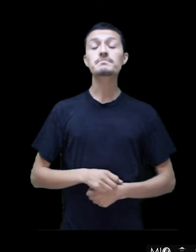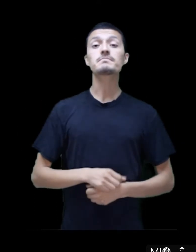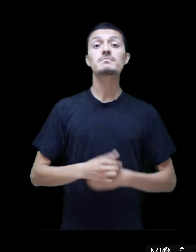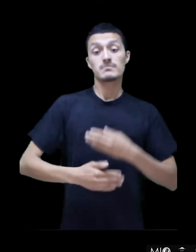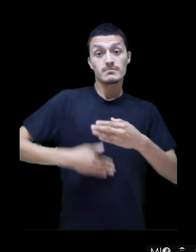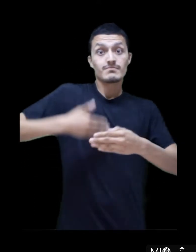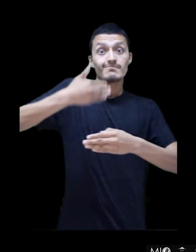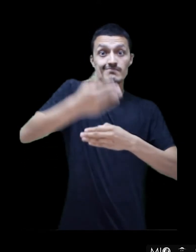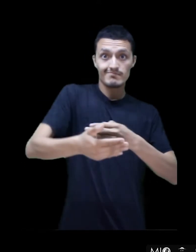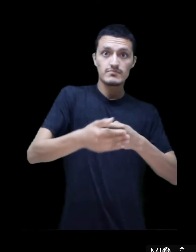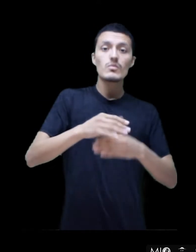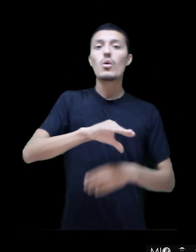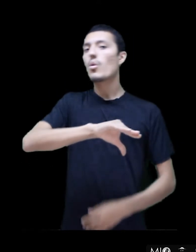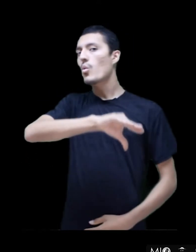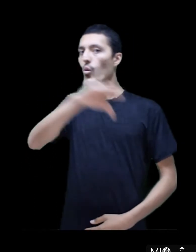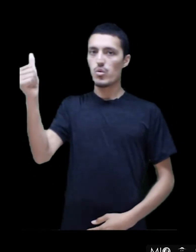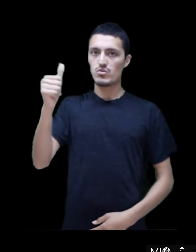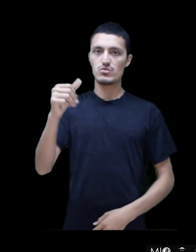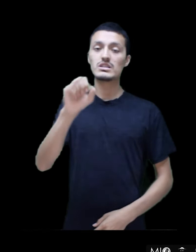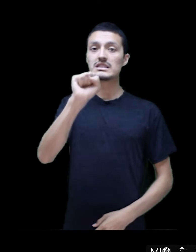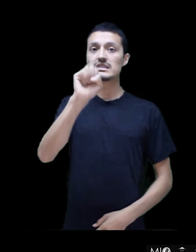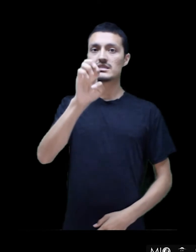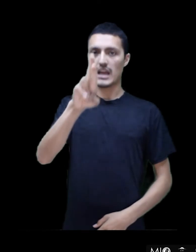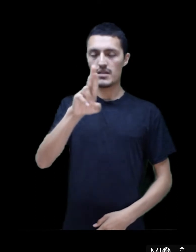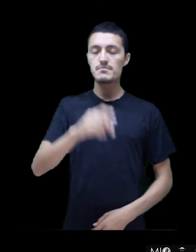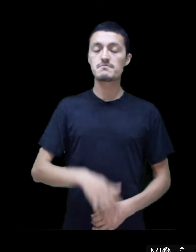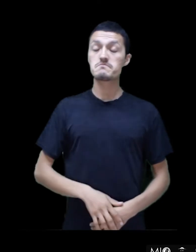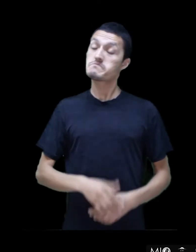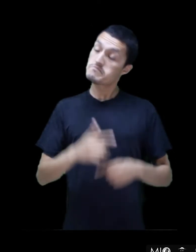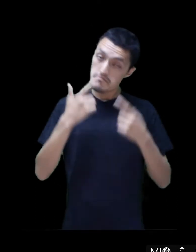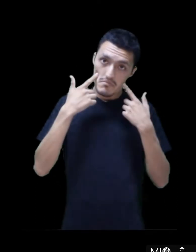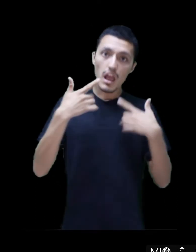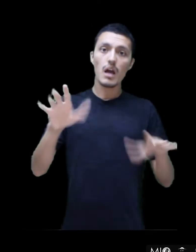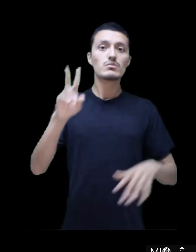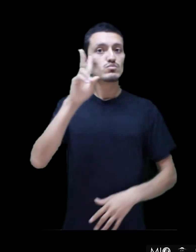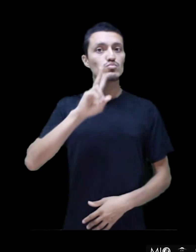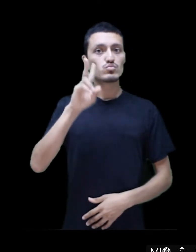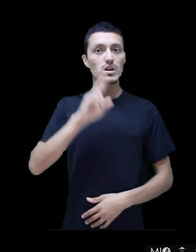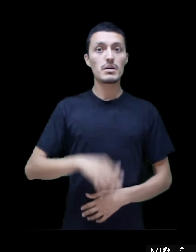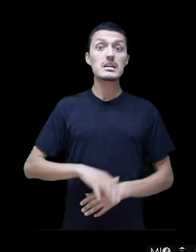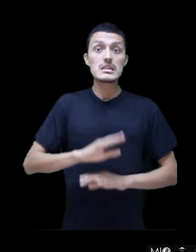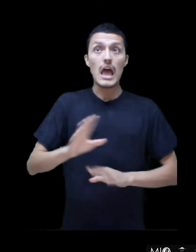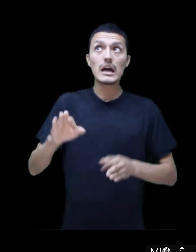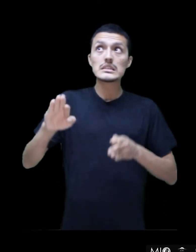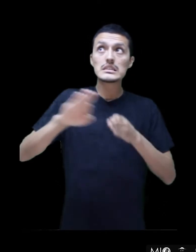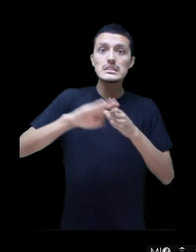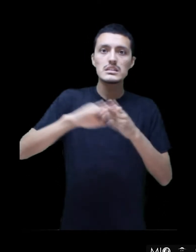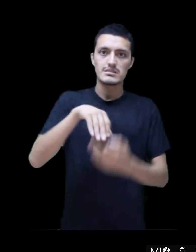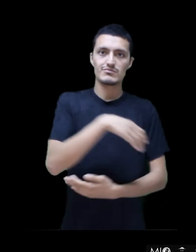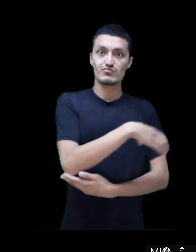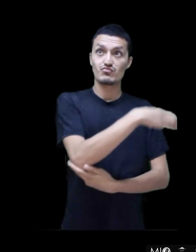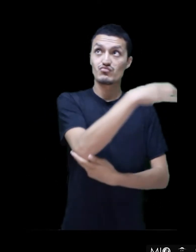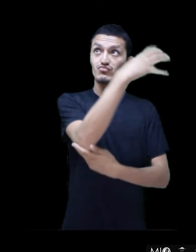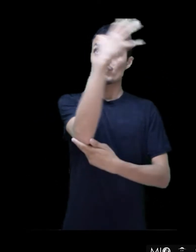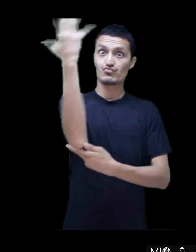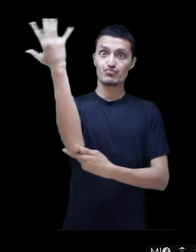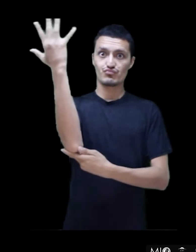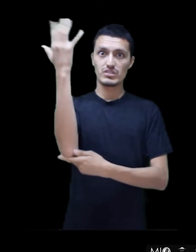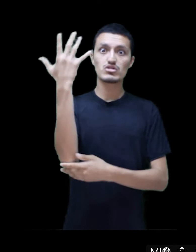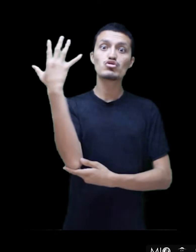Enseguida se intentó construir a otros seres. Probemos una vez más. Ya se acerca el amanecer y la